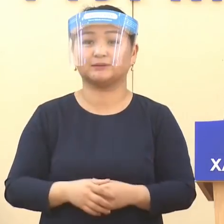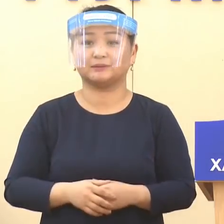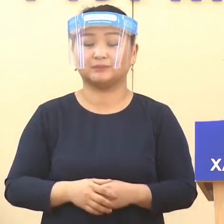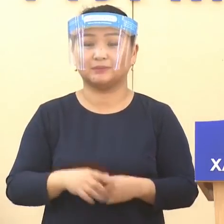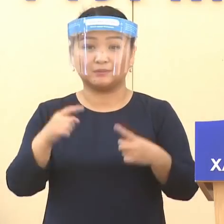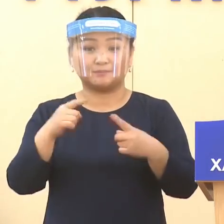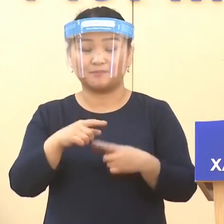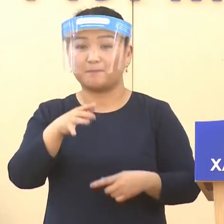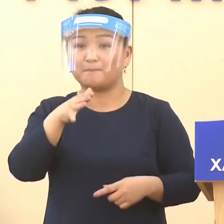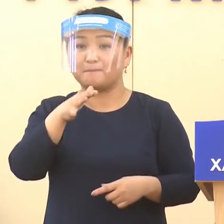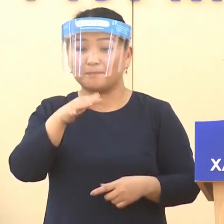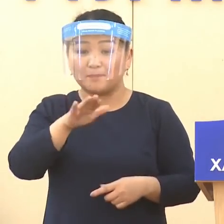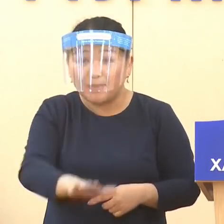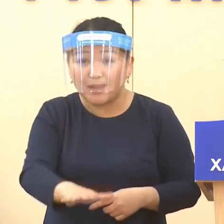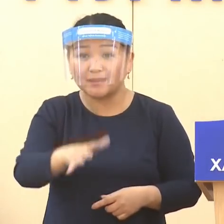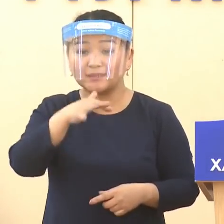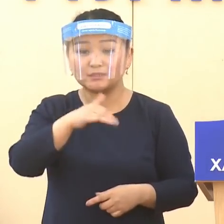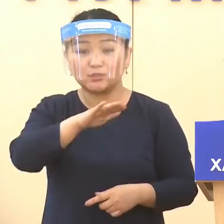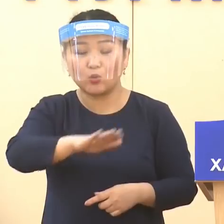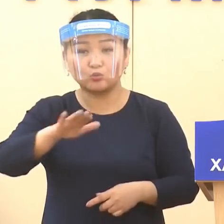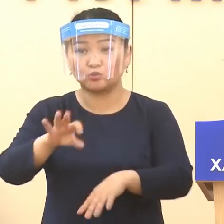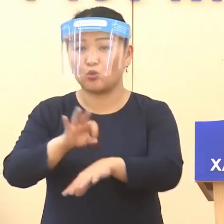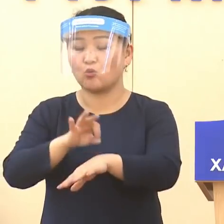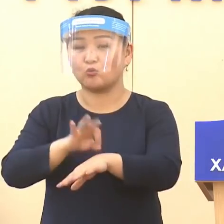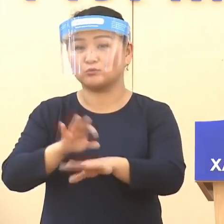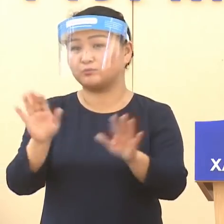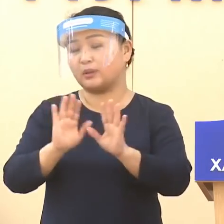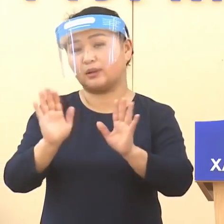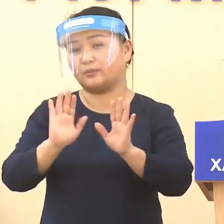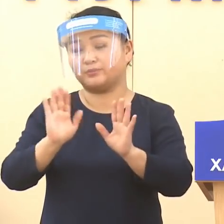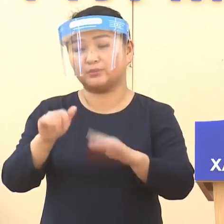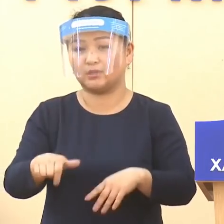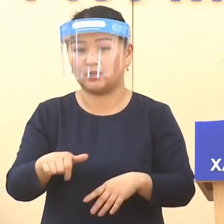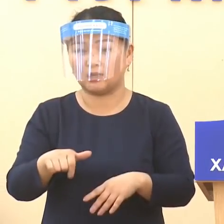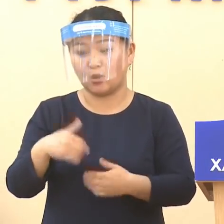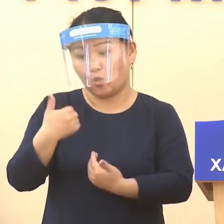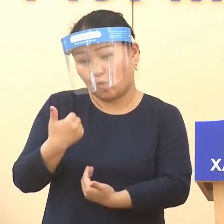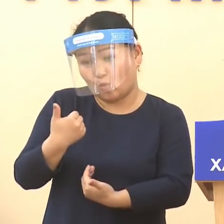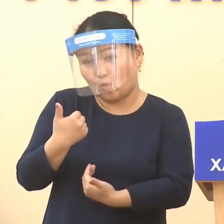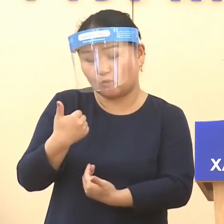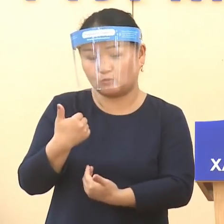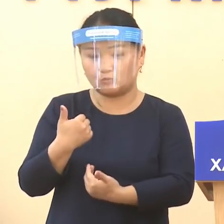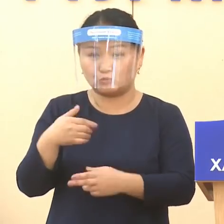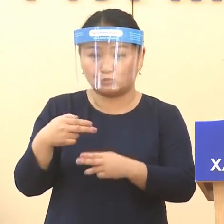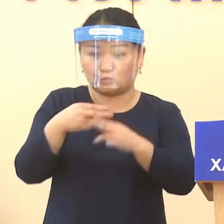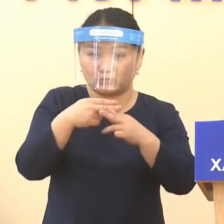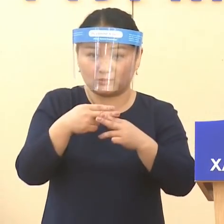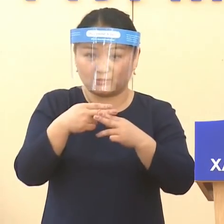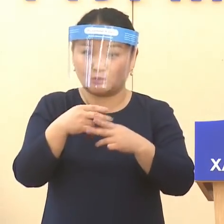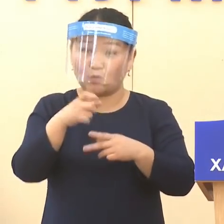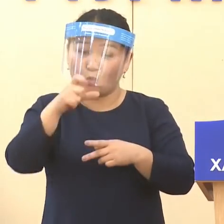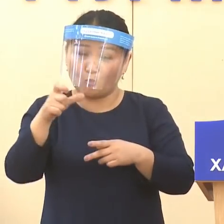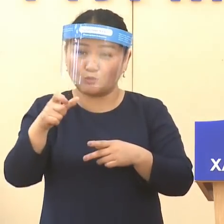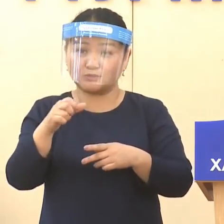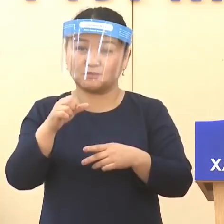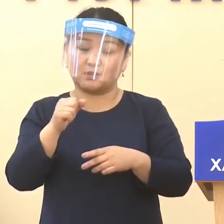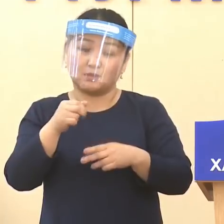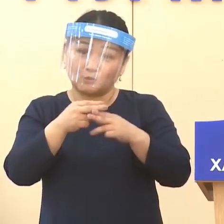Бага насны хүүхэд өвдөөгүй ирсэн хүмүүсд бол асран хамгаалагчтайгаа хүүхдүүд ирсэн. Бүгд хяналтанд байна. Тэгээ бид нар